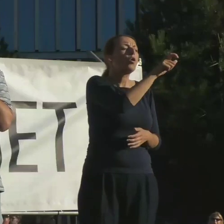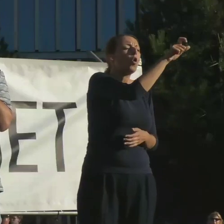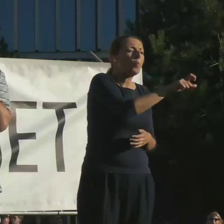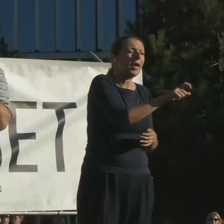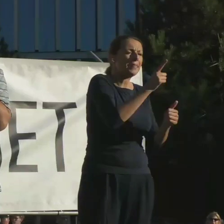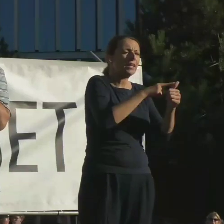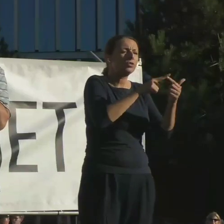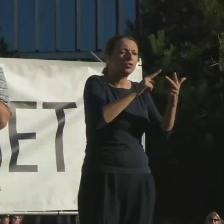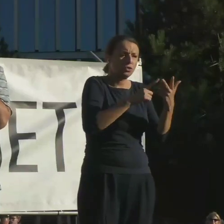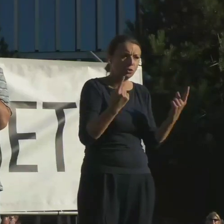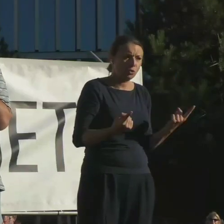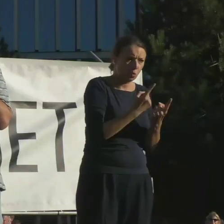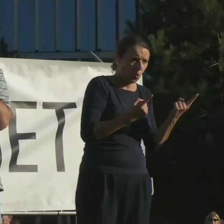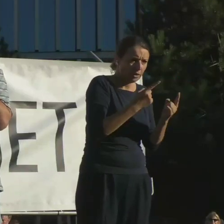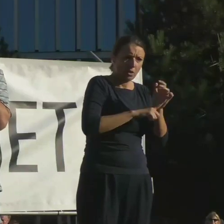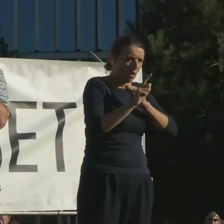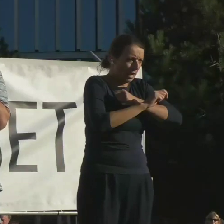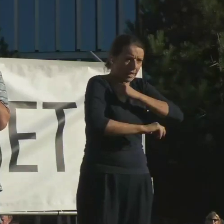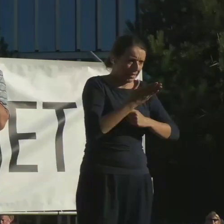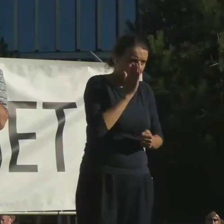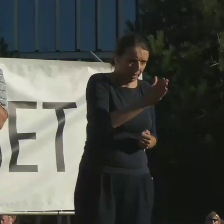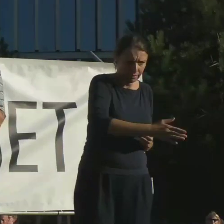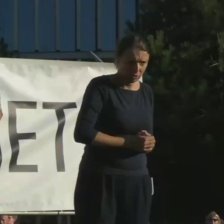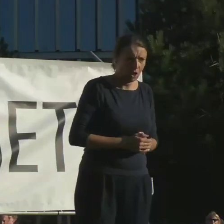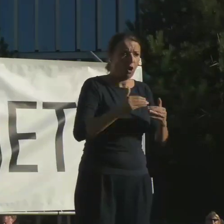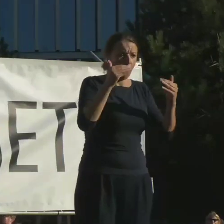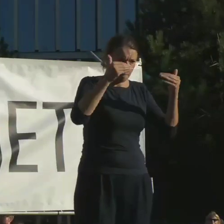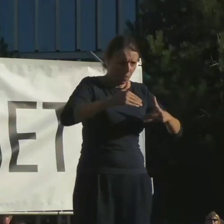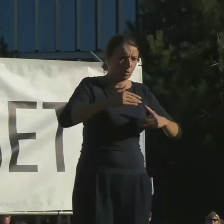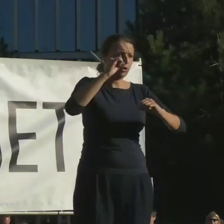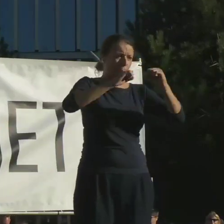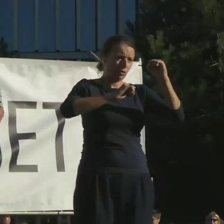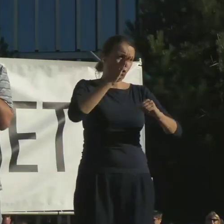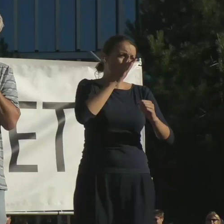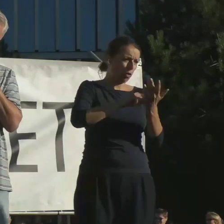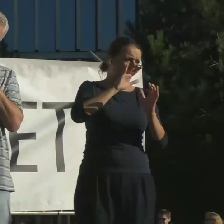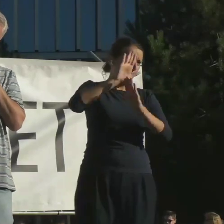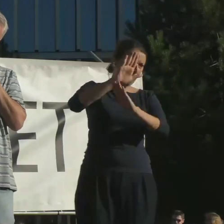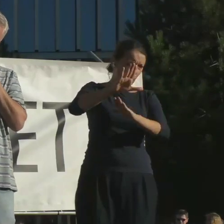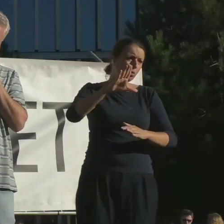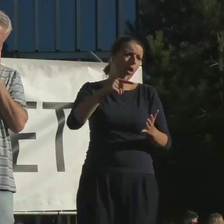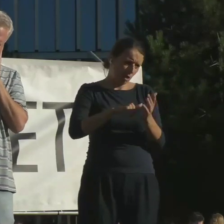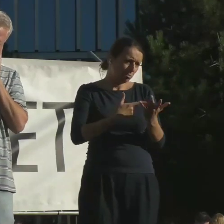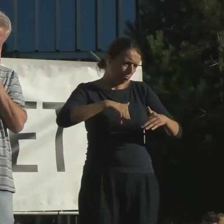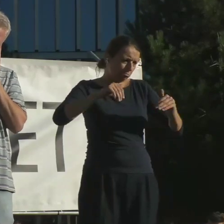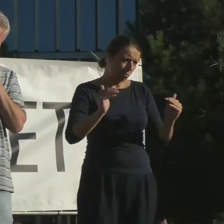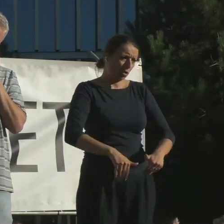tych trzech przypadkach nie będzie karany, może się obronić przed sądem.